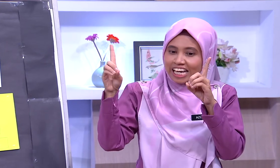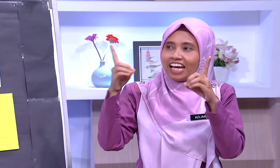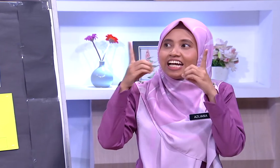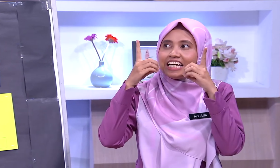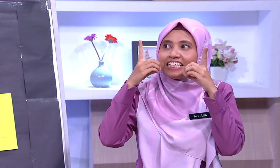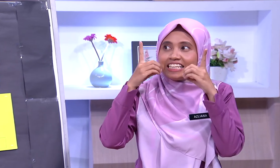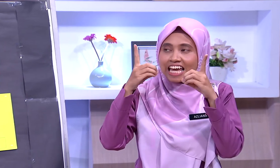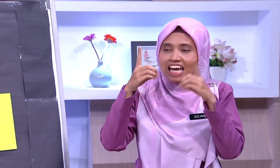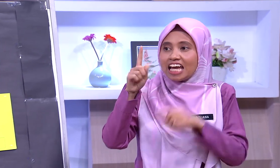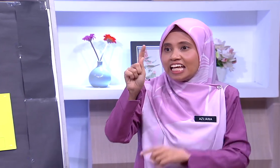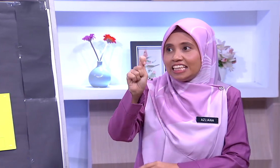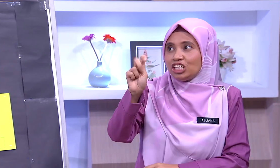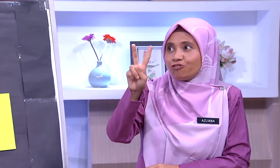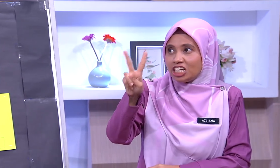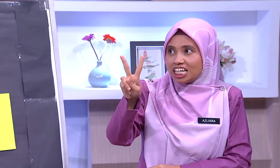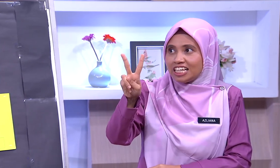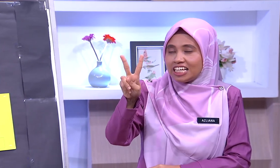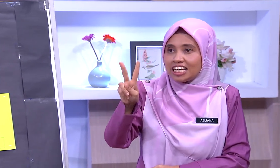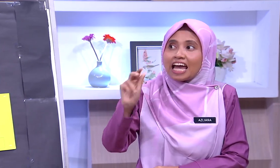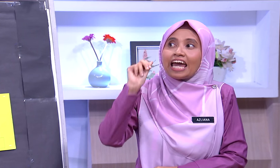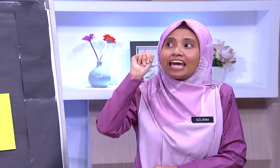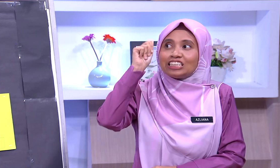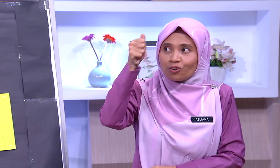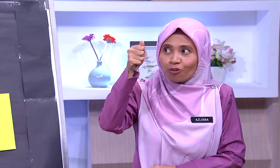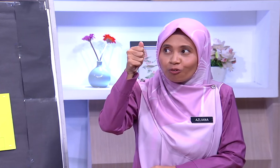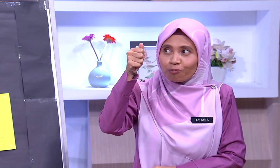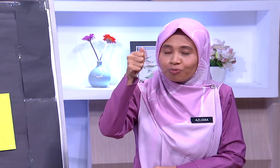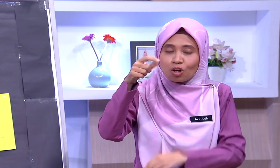oke deh tv-tv sosok2